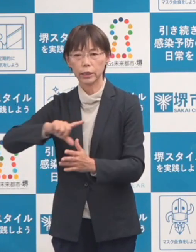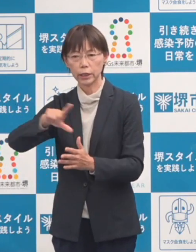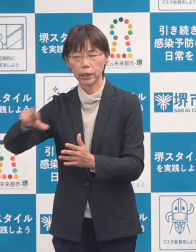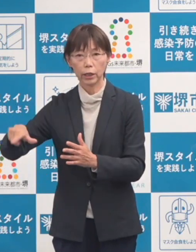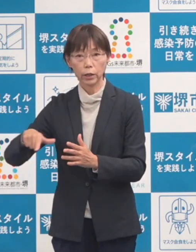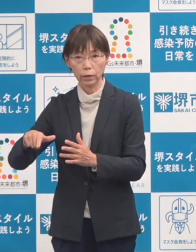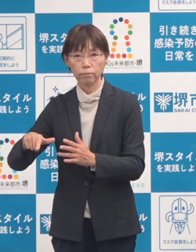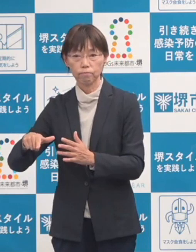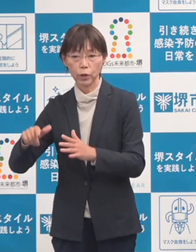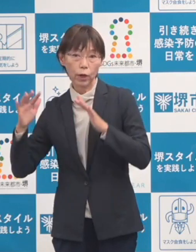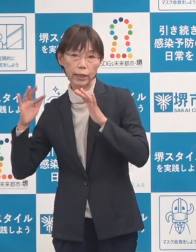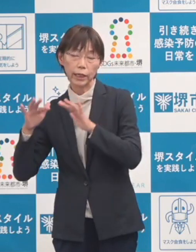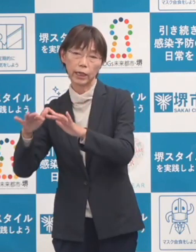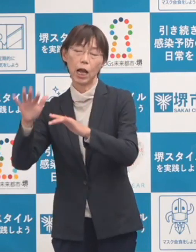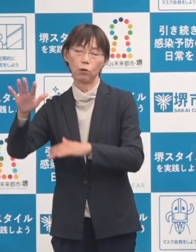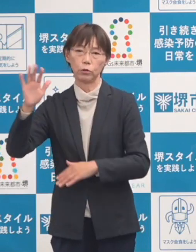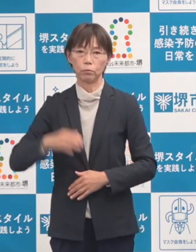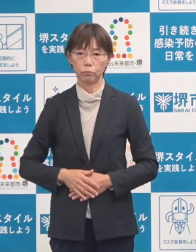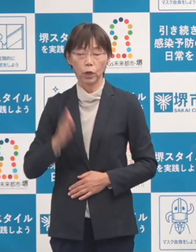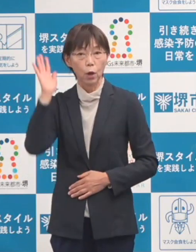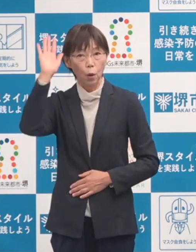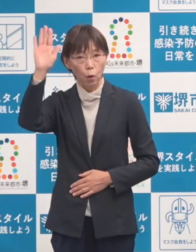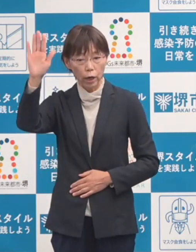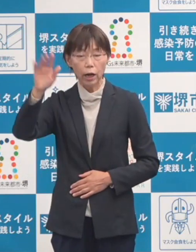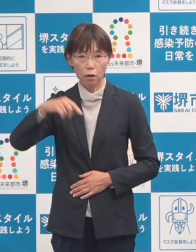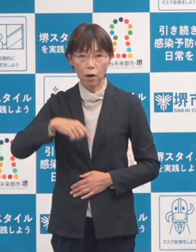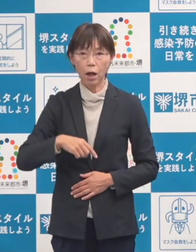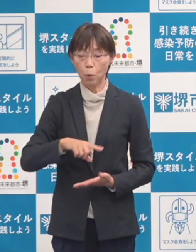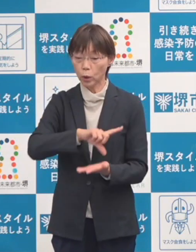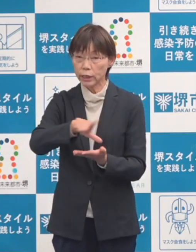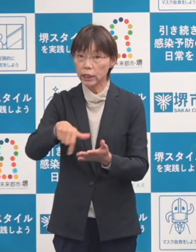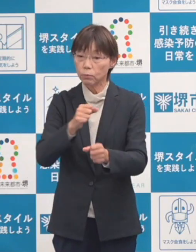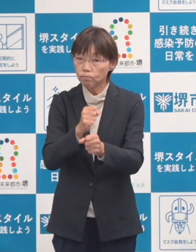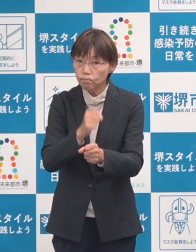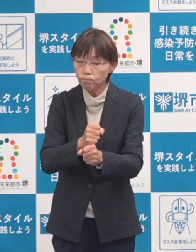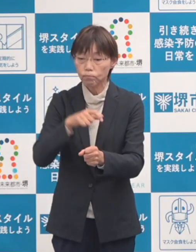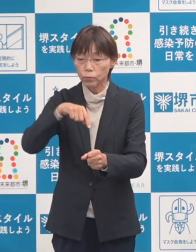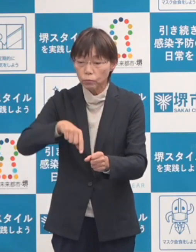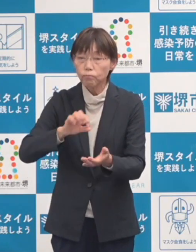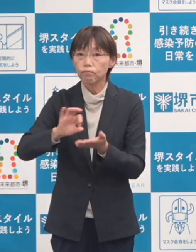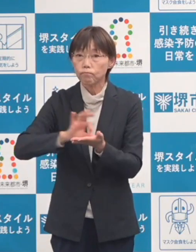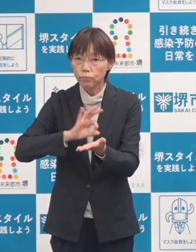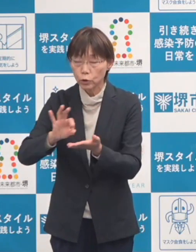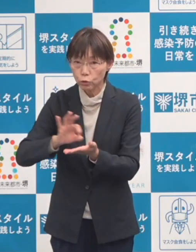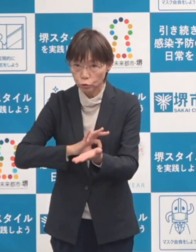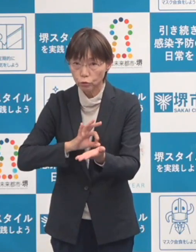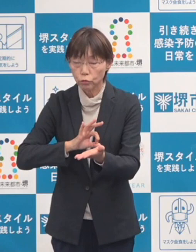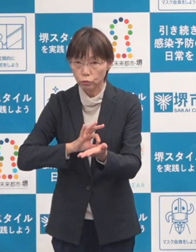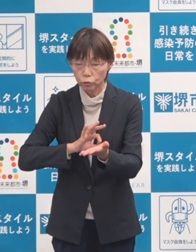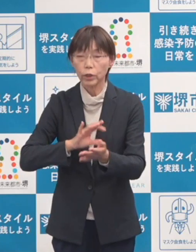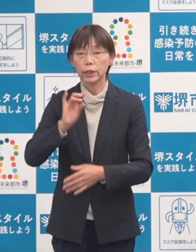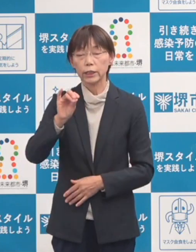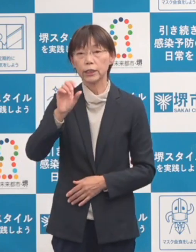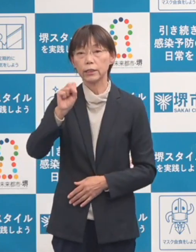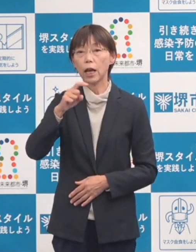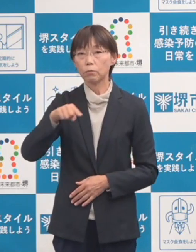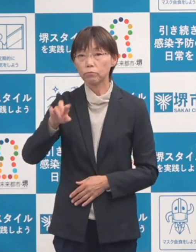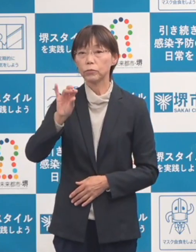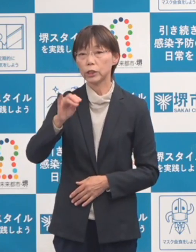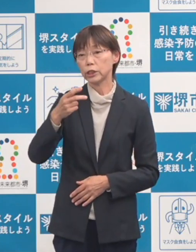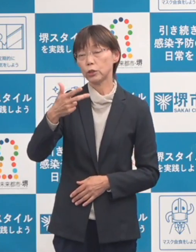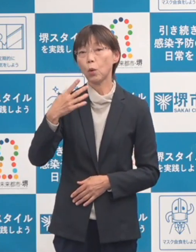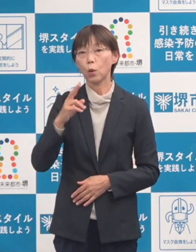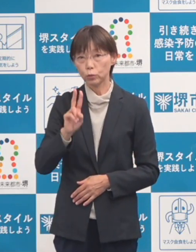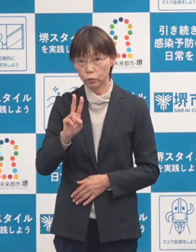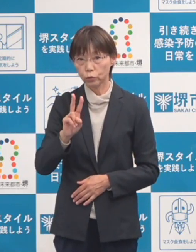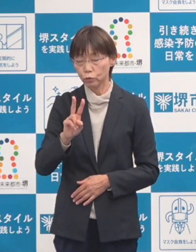はやはり地産地消、自らの地域で採れたものを自らの地域で消費していただくということが重